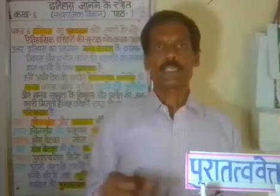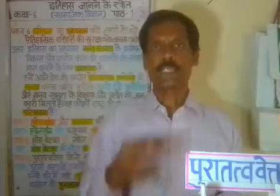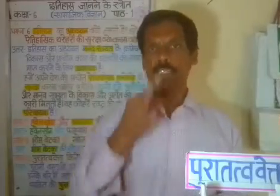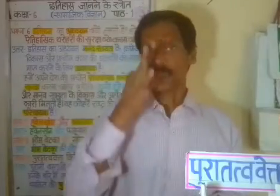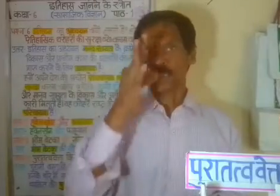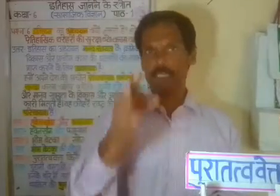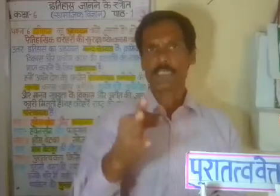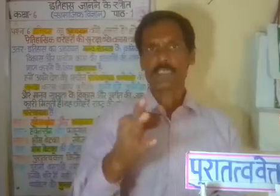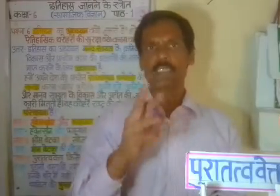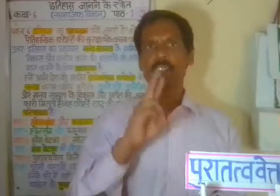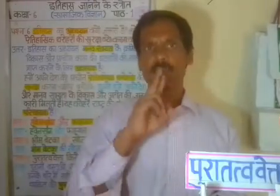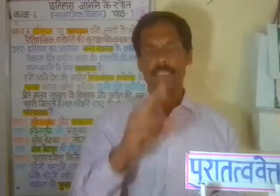वेत्ता कहते हैं।